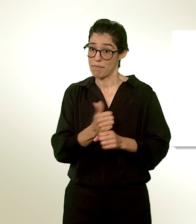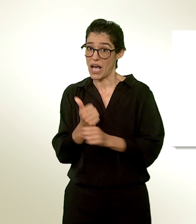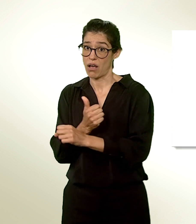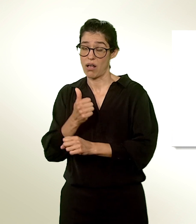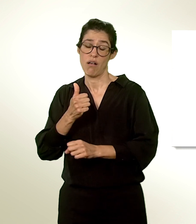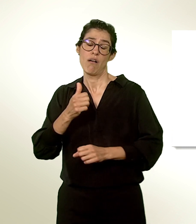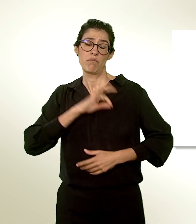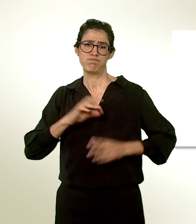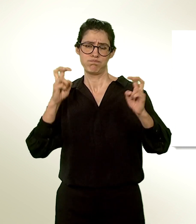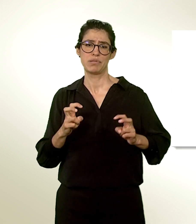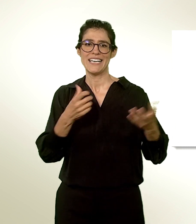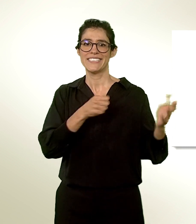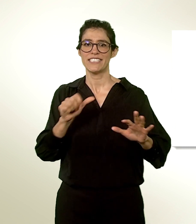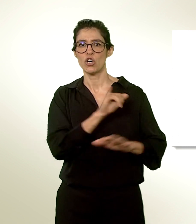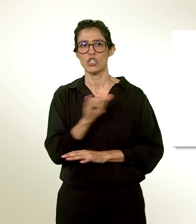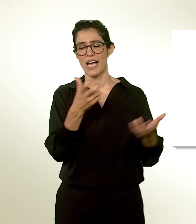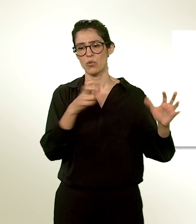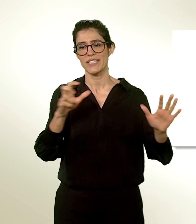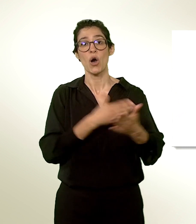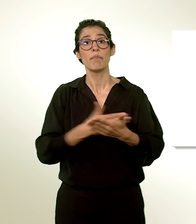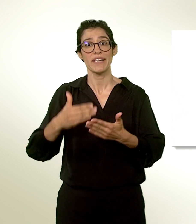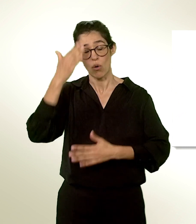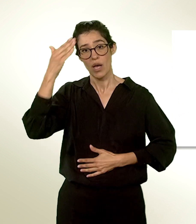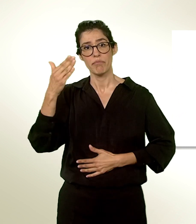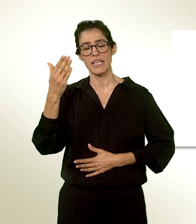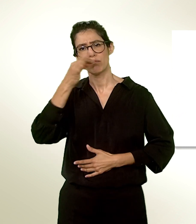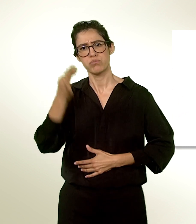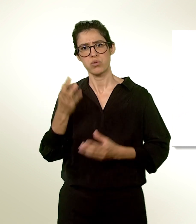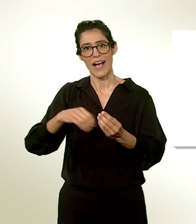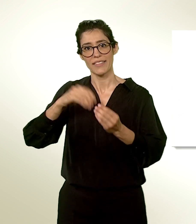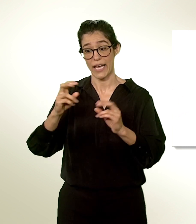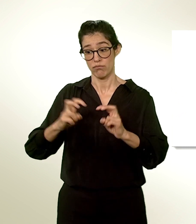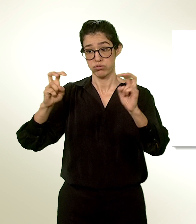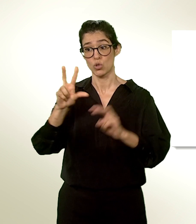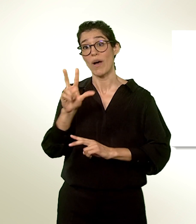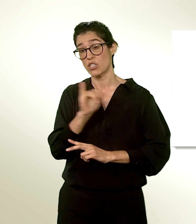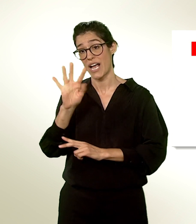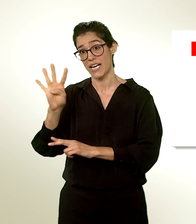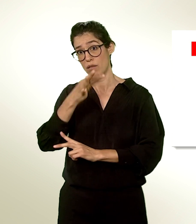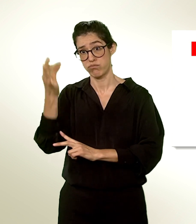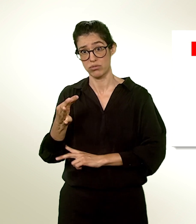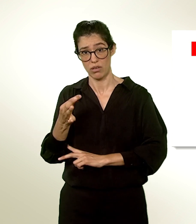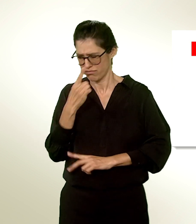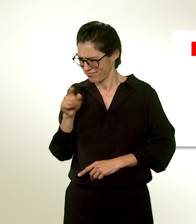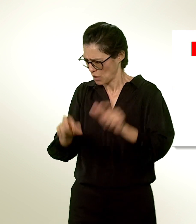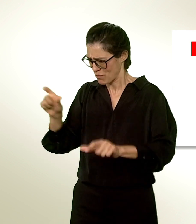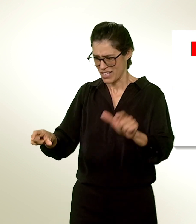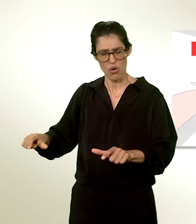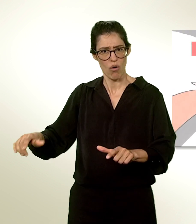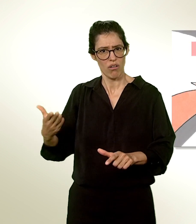les taux d'intérêt s'élèvent à 3 ou 4%. Il juge que la population fait les frais de la réforme. Le Conseil fédéral et le